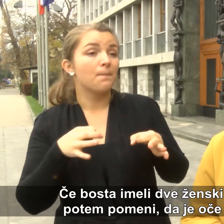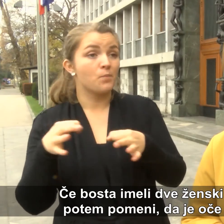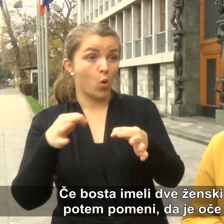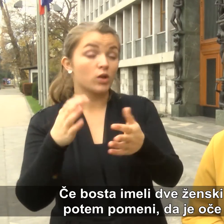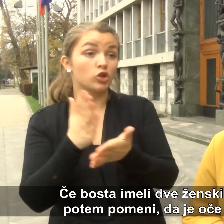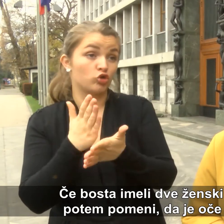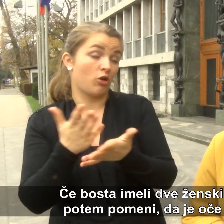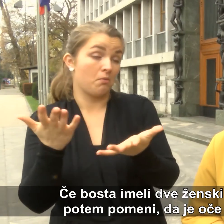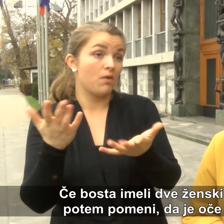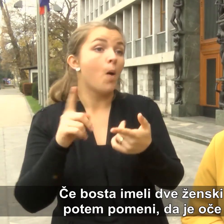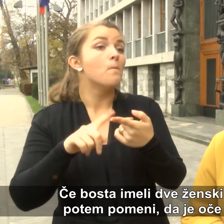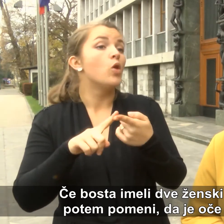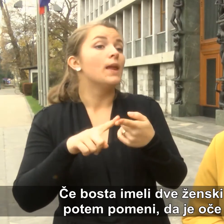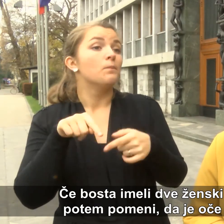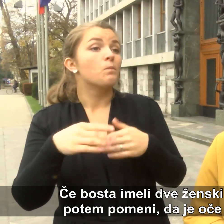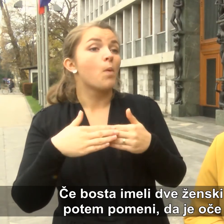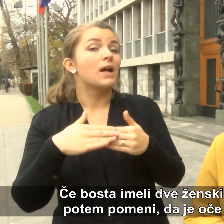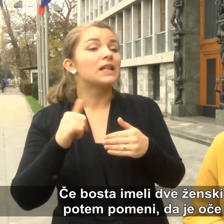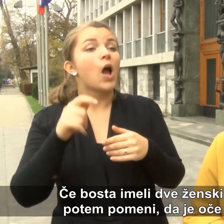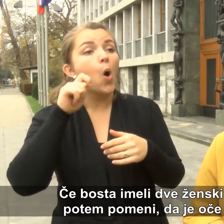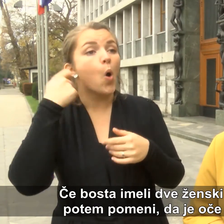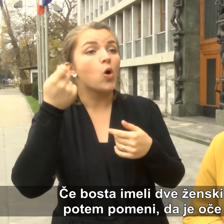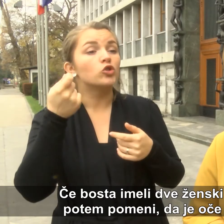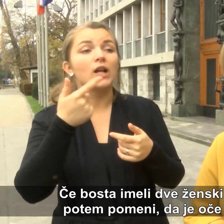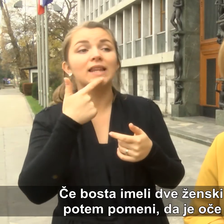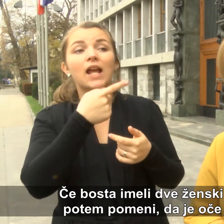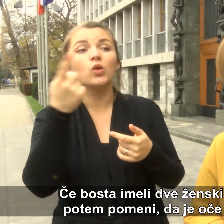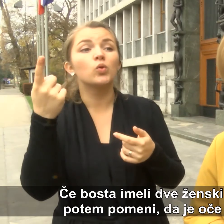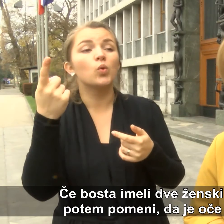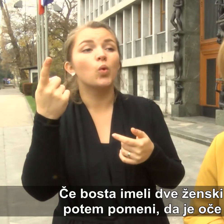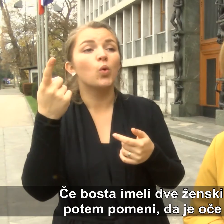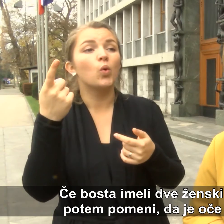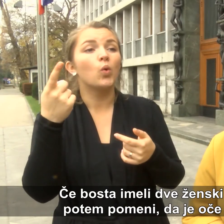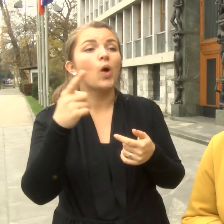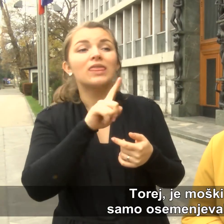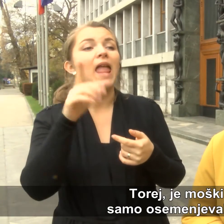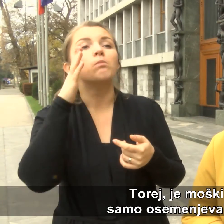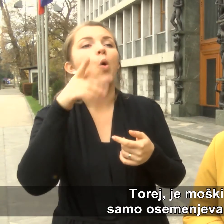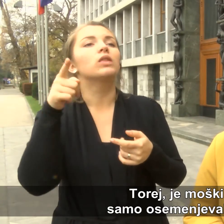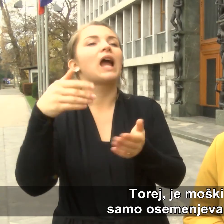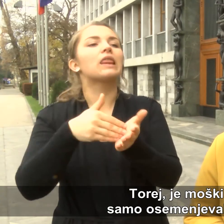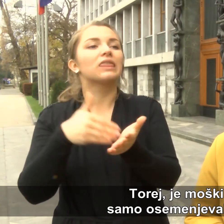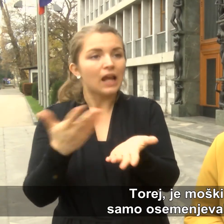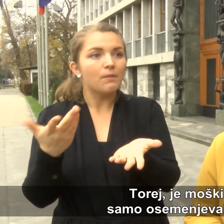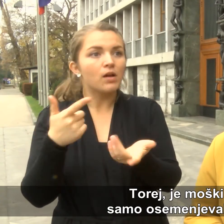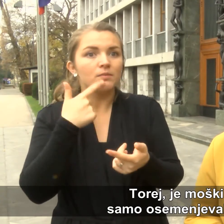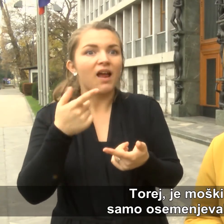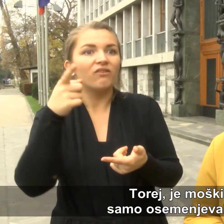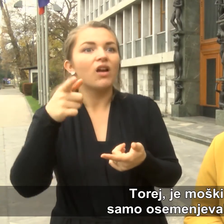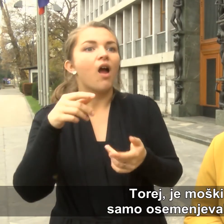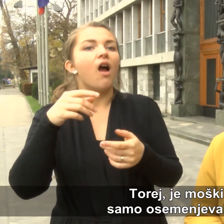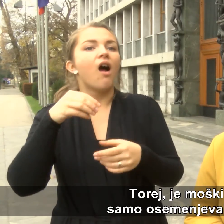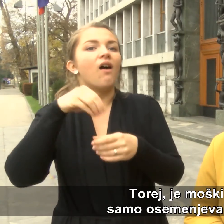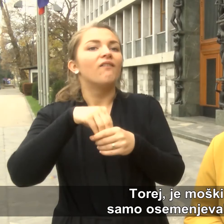pomeni, da je oče nekdo ne bodi ga treba. Torej je moški dobil vlogo samo osemenjevalca